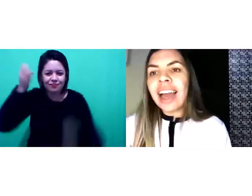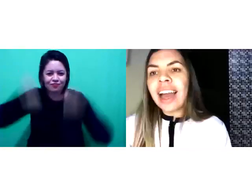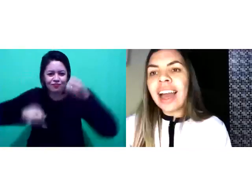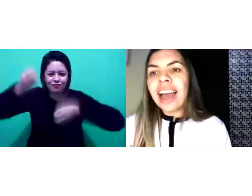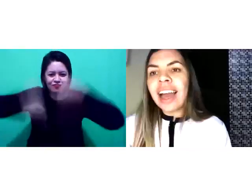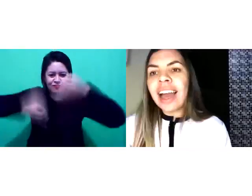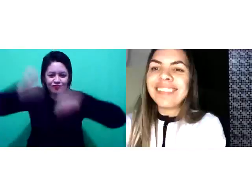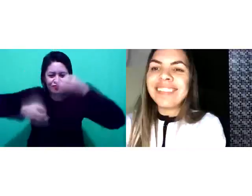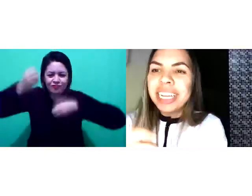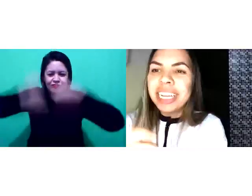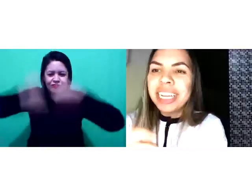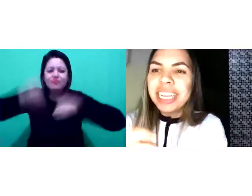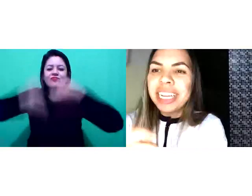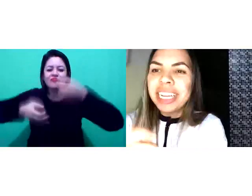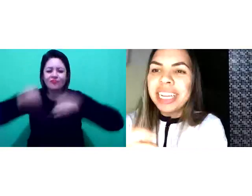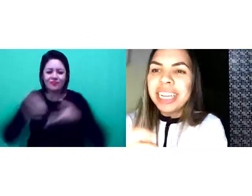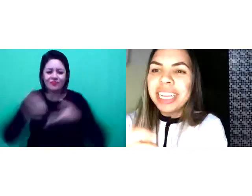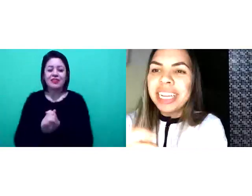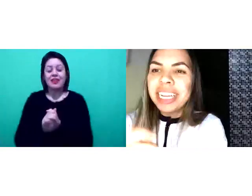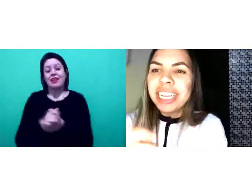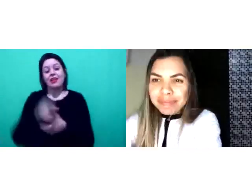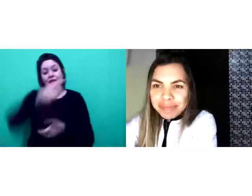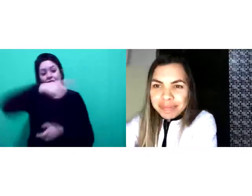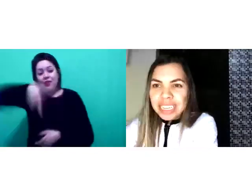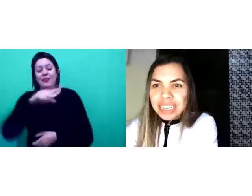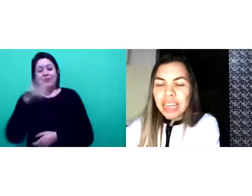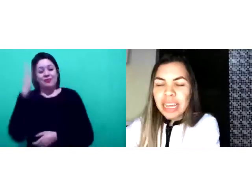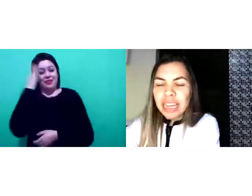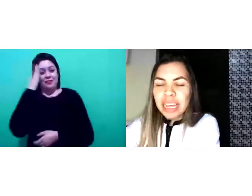Muito obrigada, professora Elenir, né, pela essa explicação.